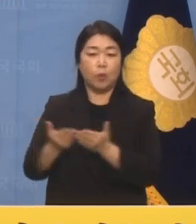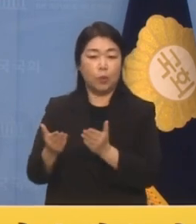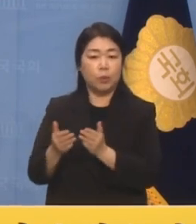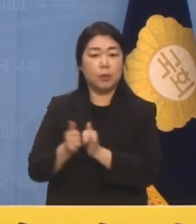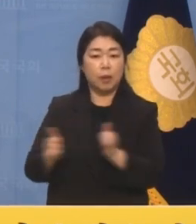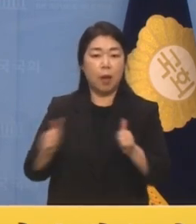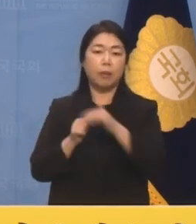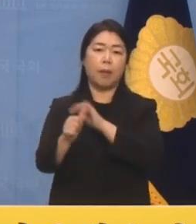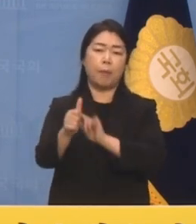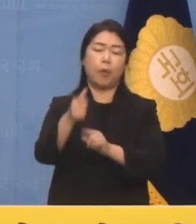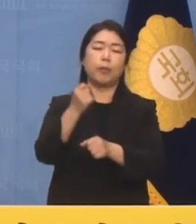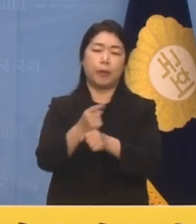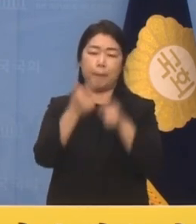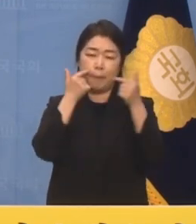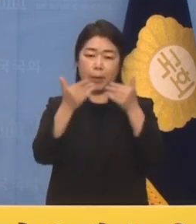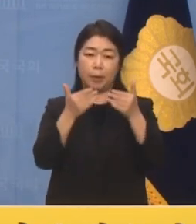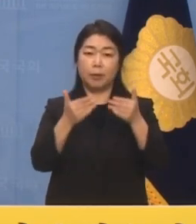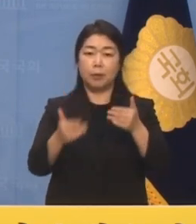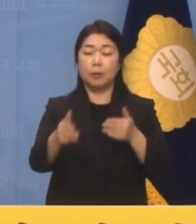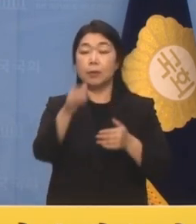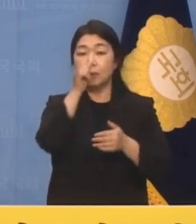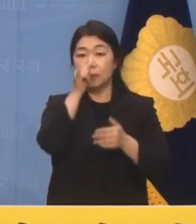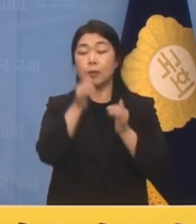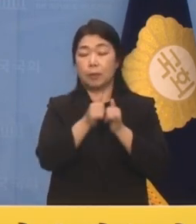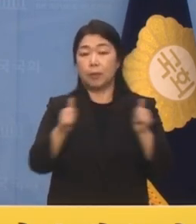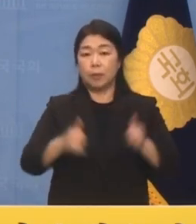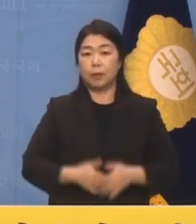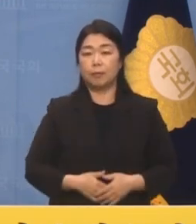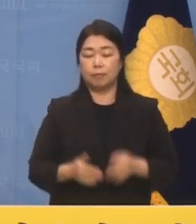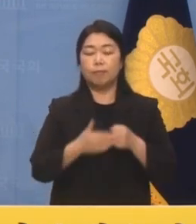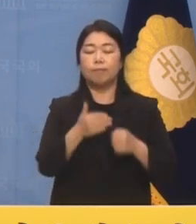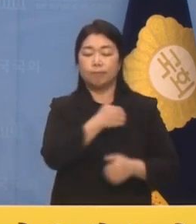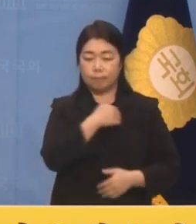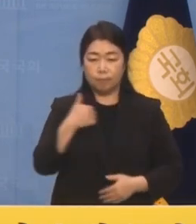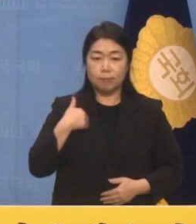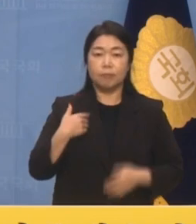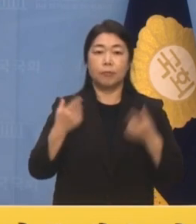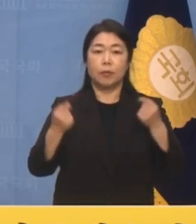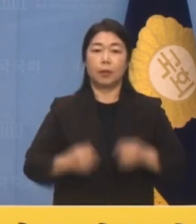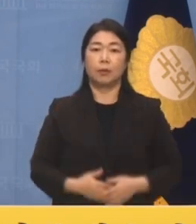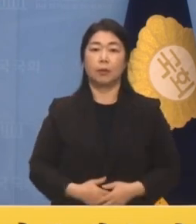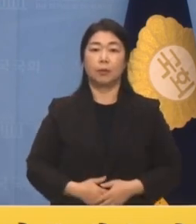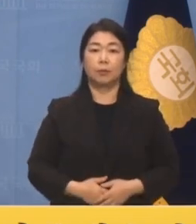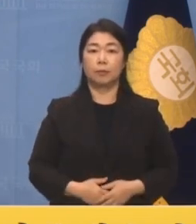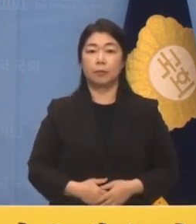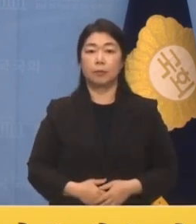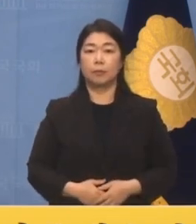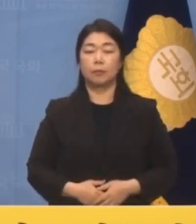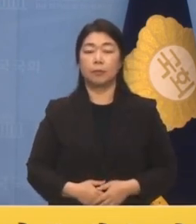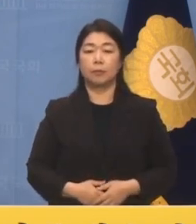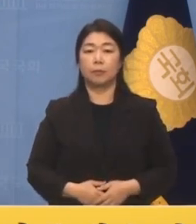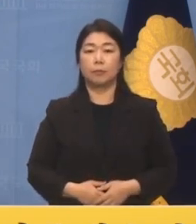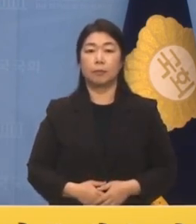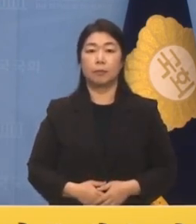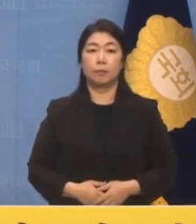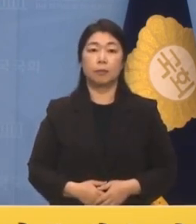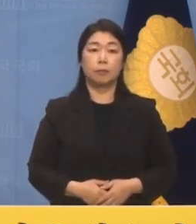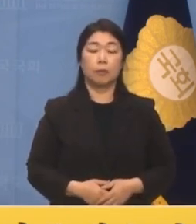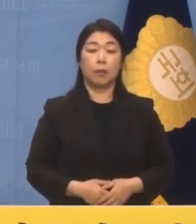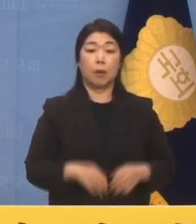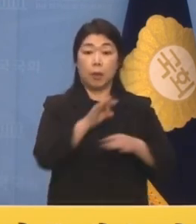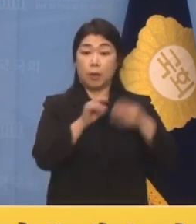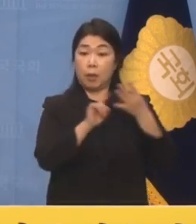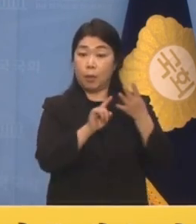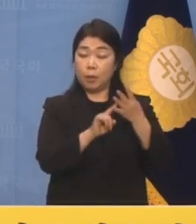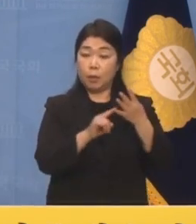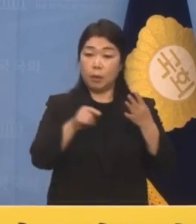노동으로서 대표성을 갖는 든든한 인재라고 말씀드릴 수 있을 것 같습니다. 비례 4번